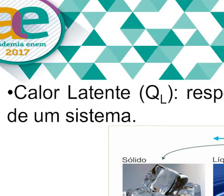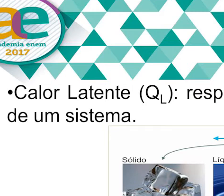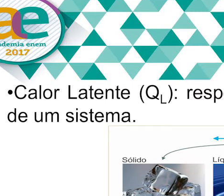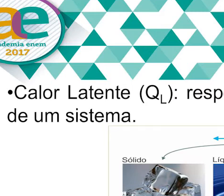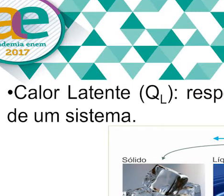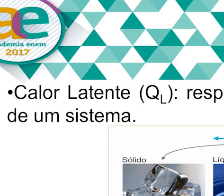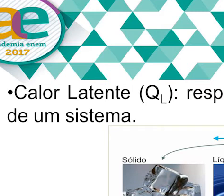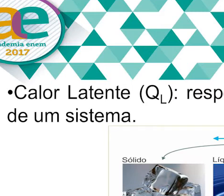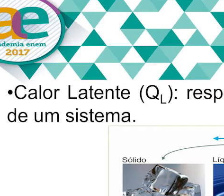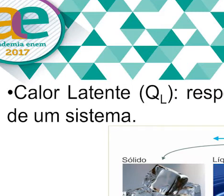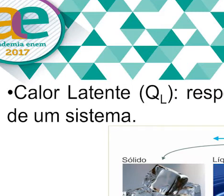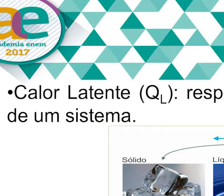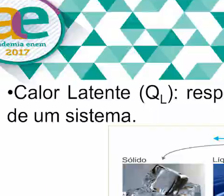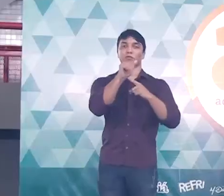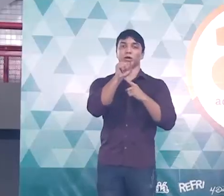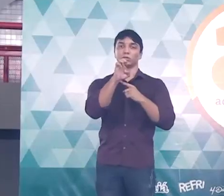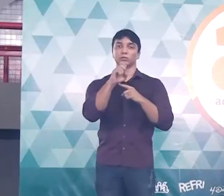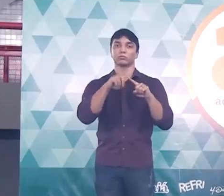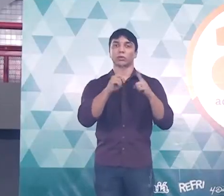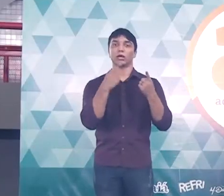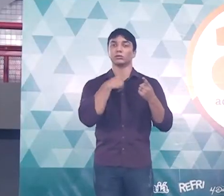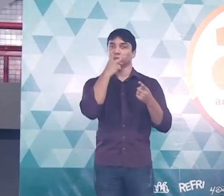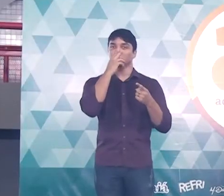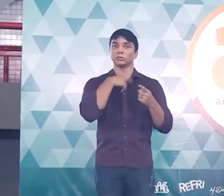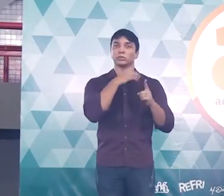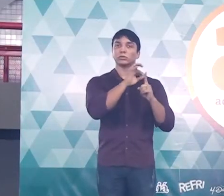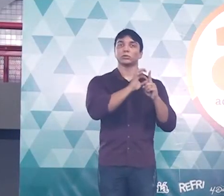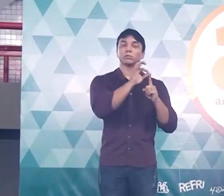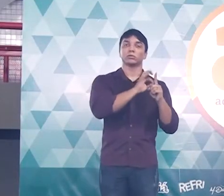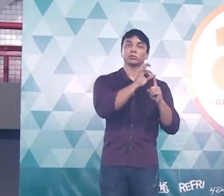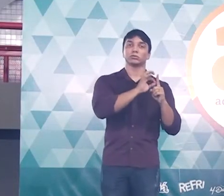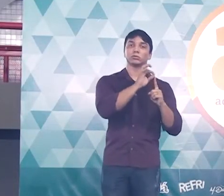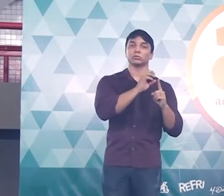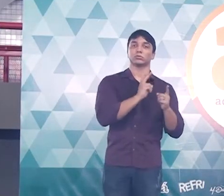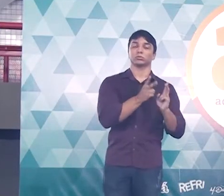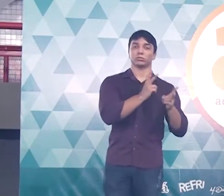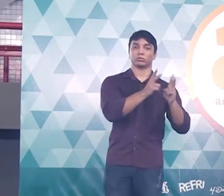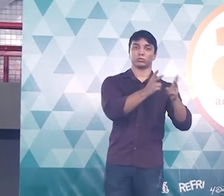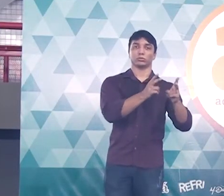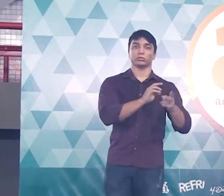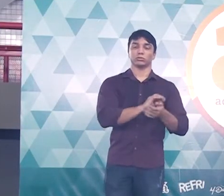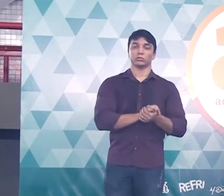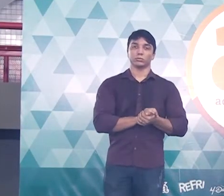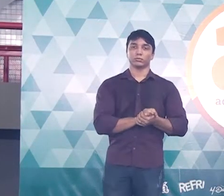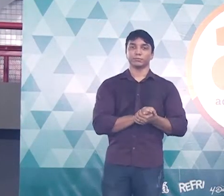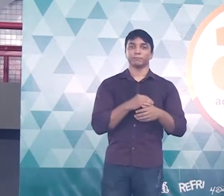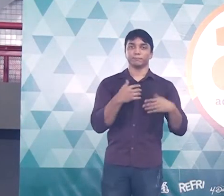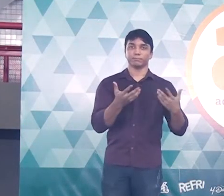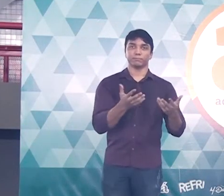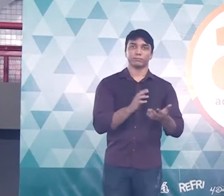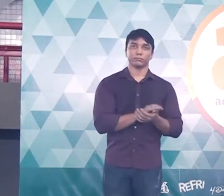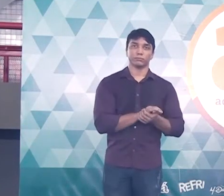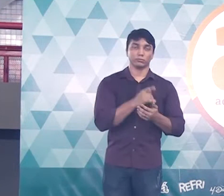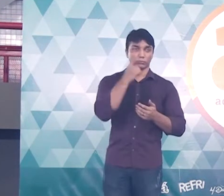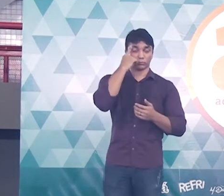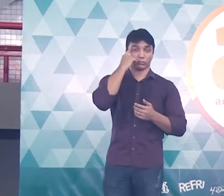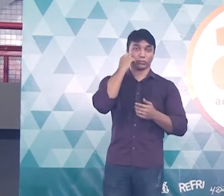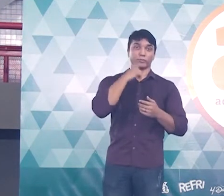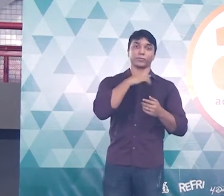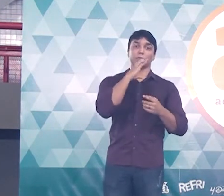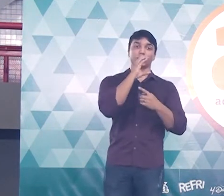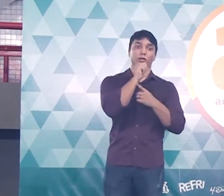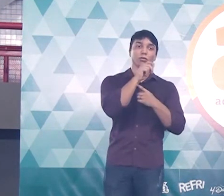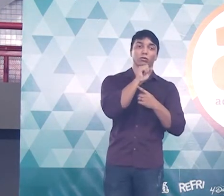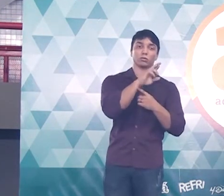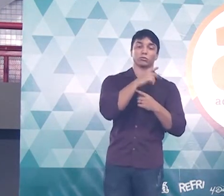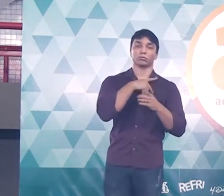que mudam de fase, mas mantêm a temperatura o quê? Constante. Então, quando se fala de calor